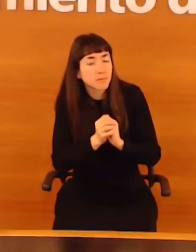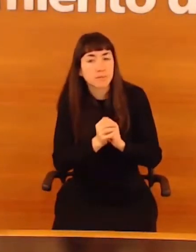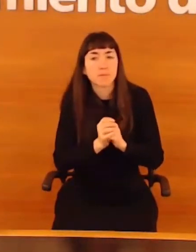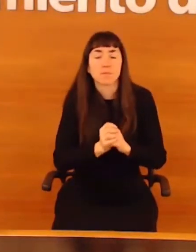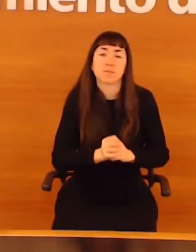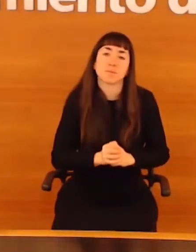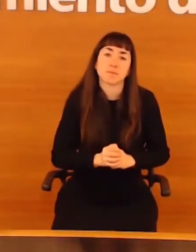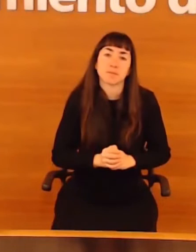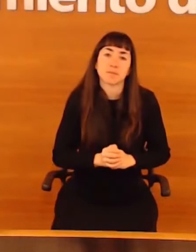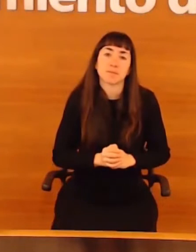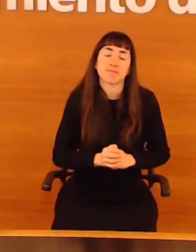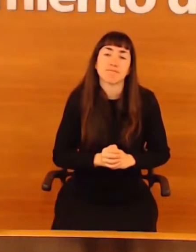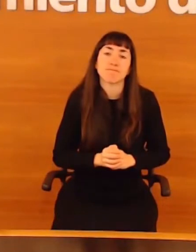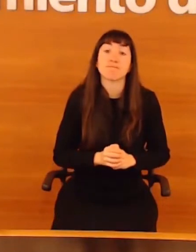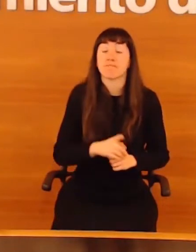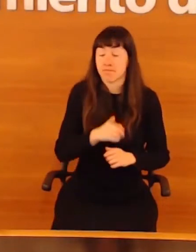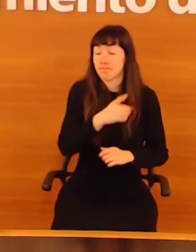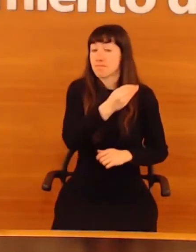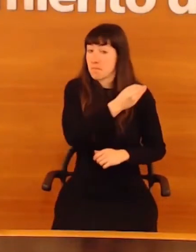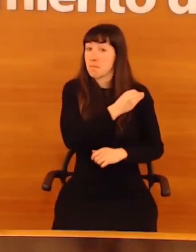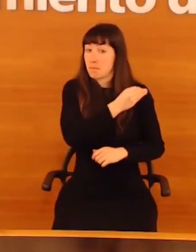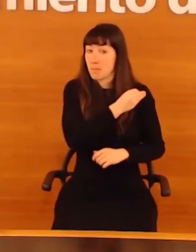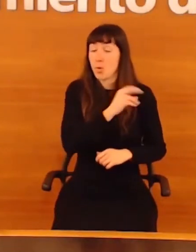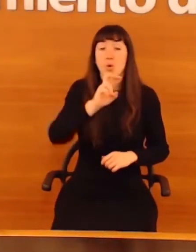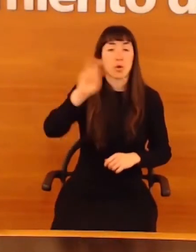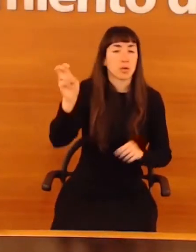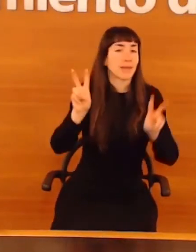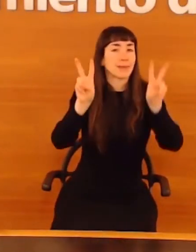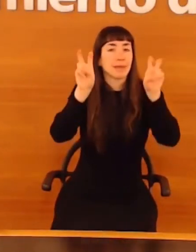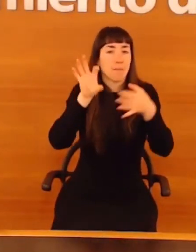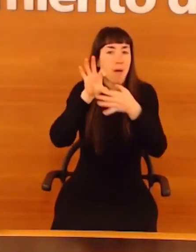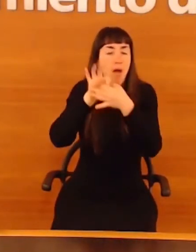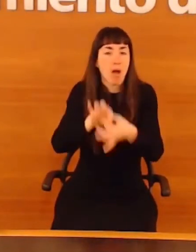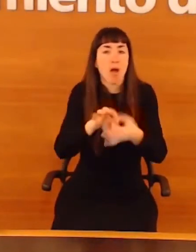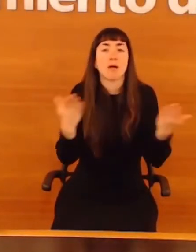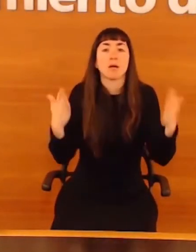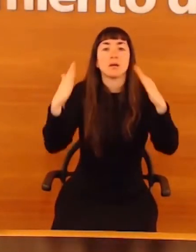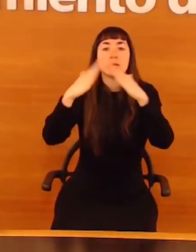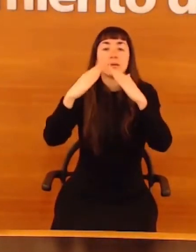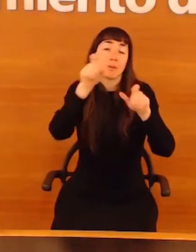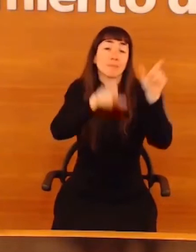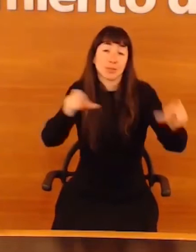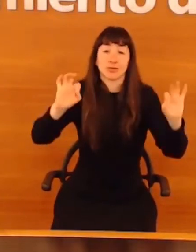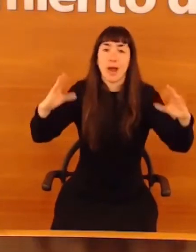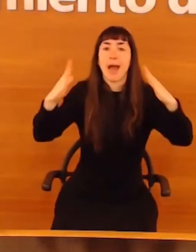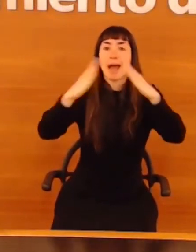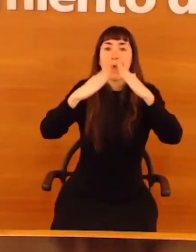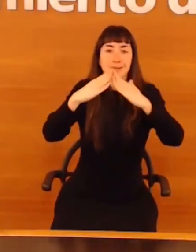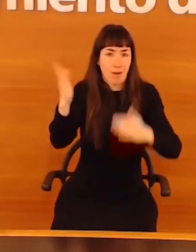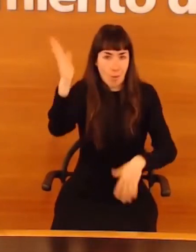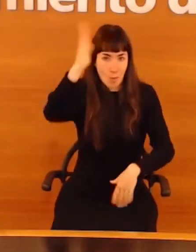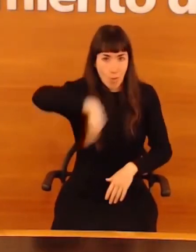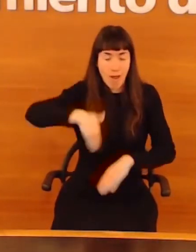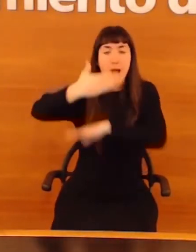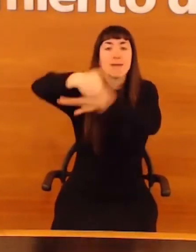las personas que viven en la calle. La primera parte de la pregunta era en relación a cómo se está actuando con las personas de la calle, que